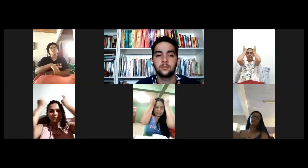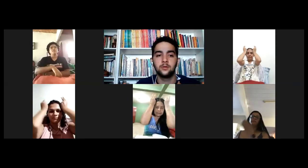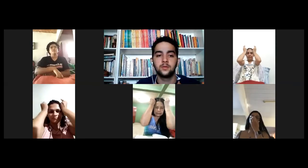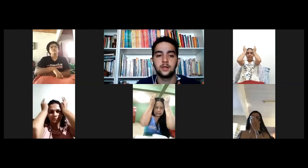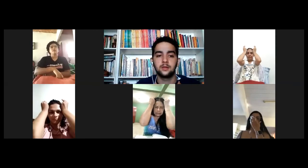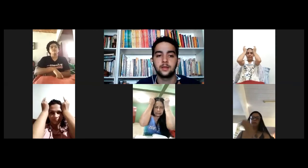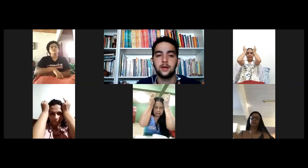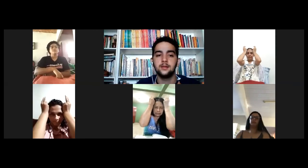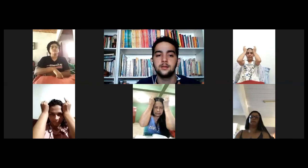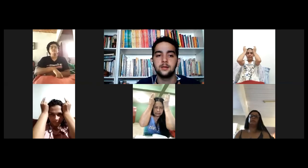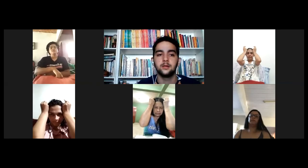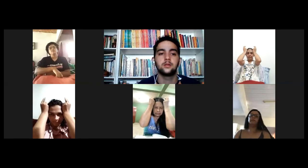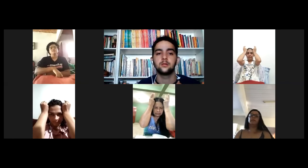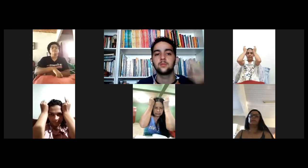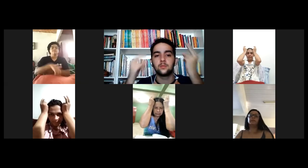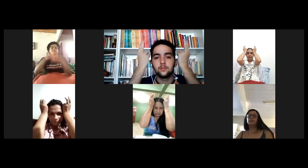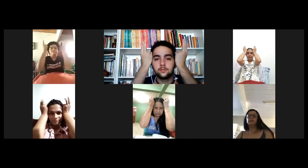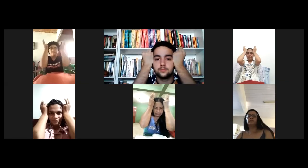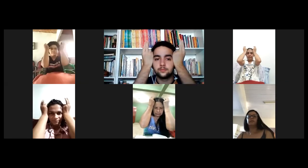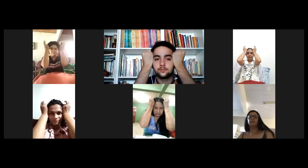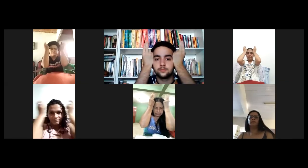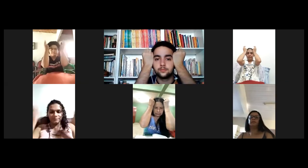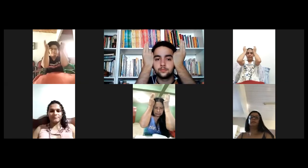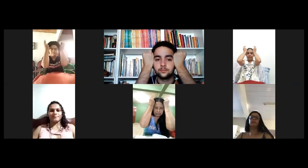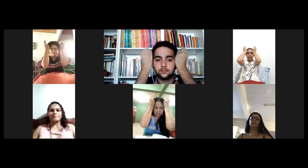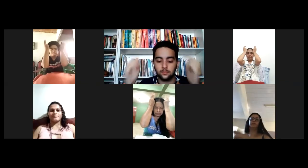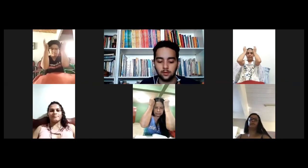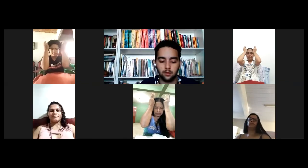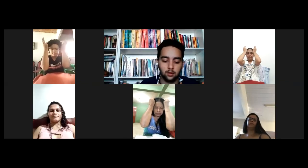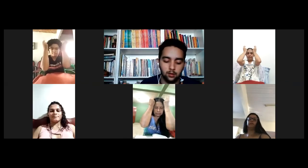com as mãos viradas para trás, isso.